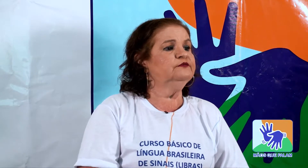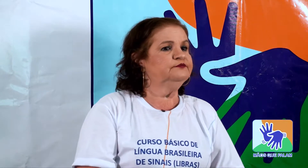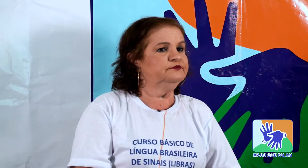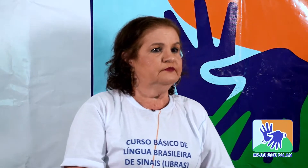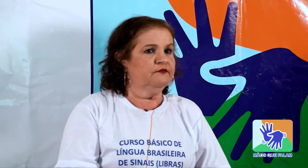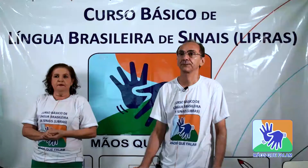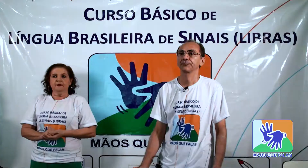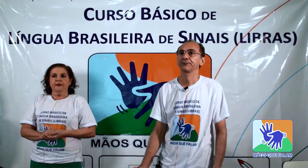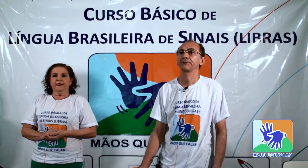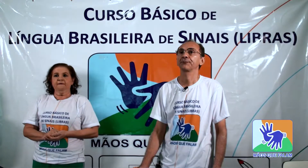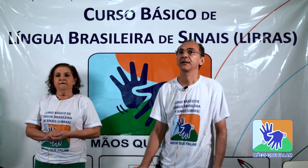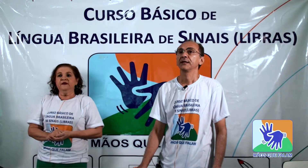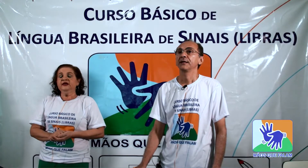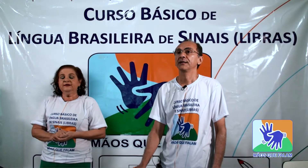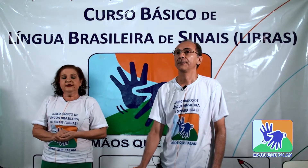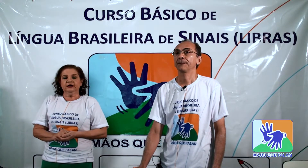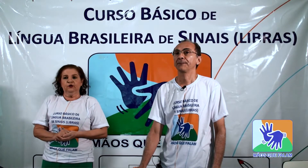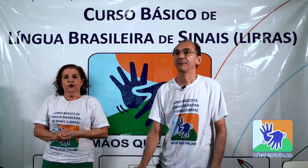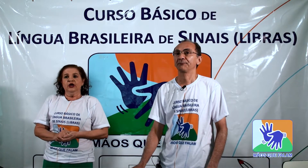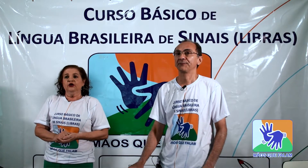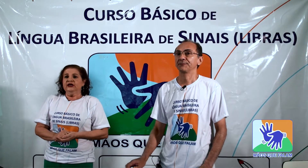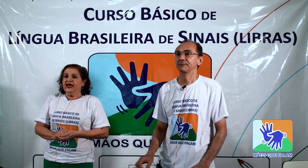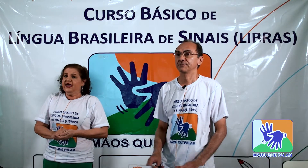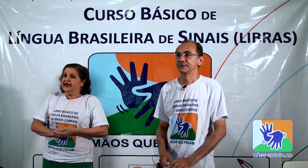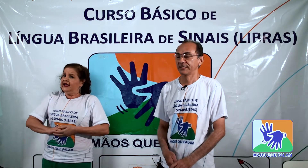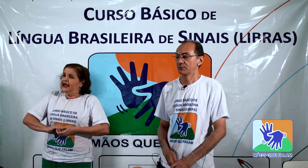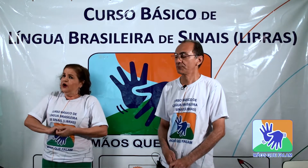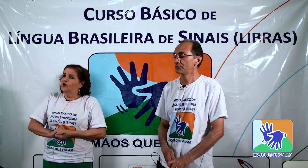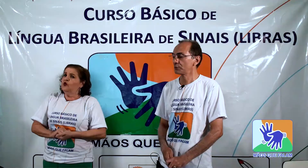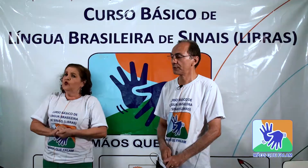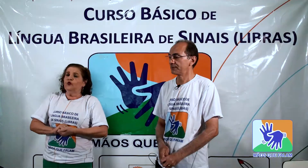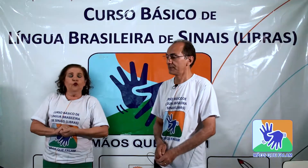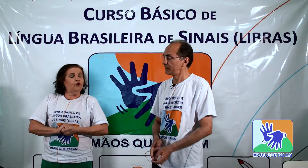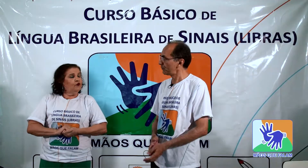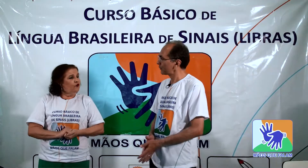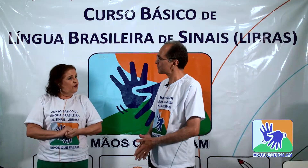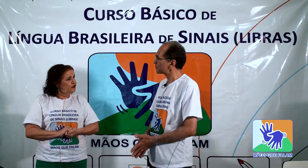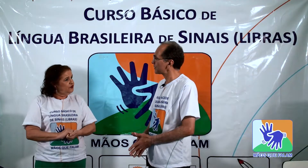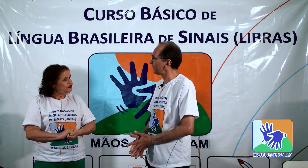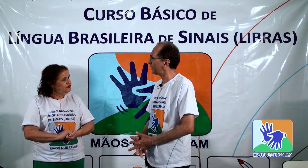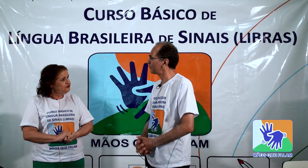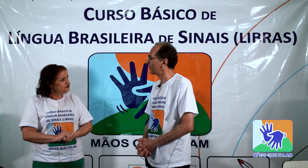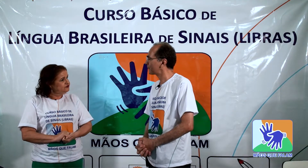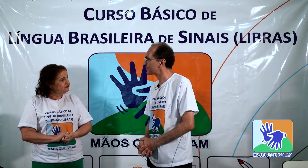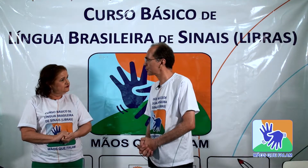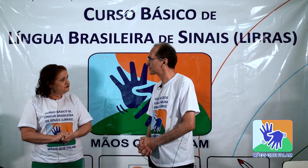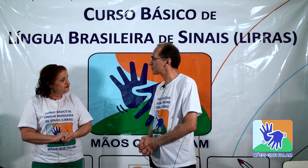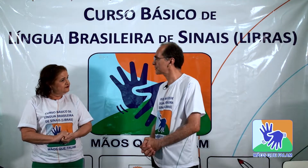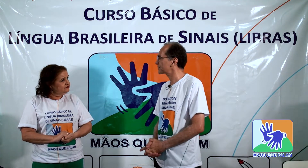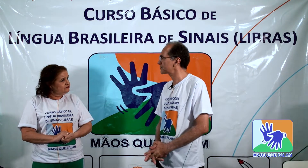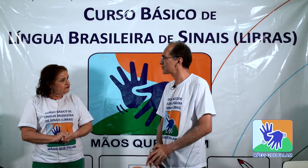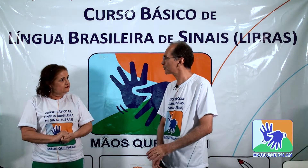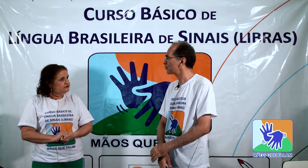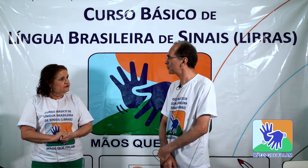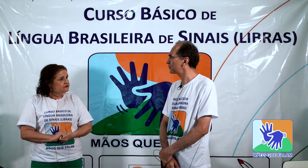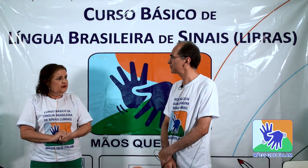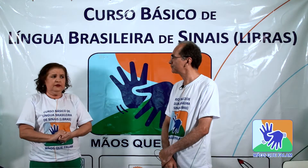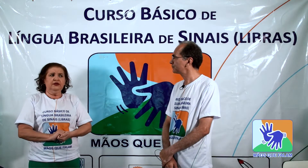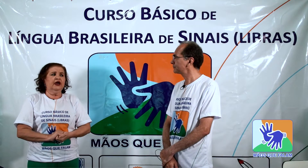Certo. Então... Certo. Professora, eu posso chamar uma pessoa surda de surdo-mudo?